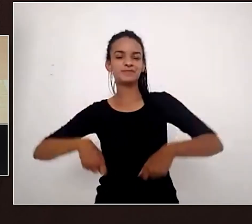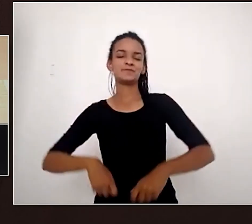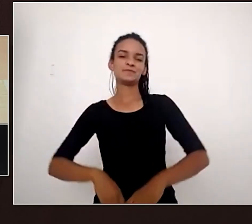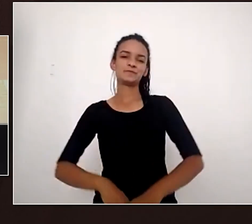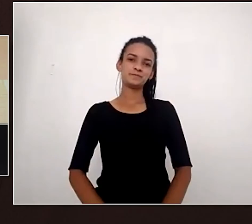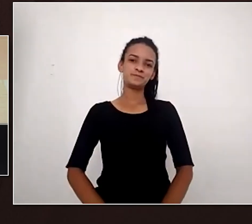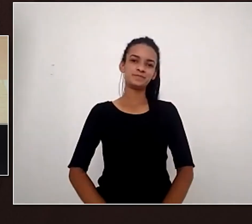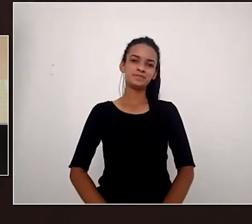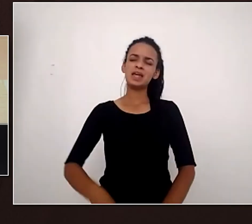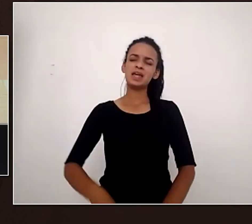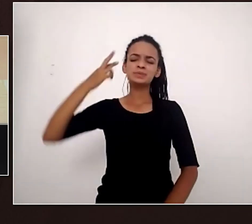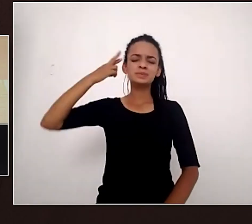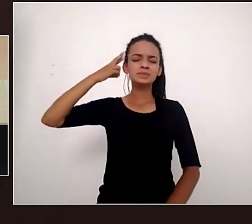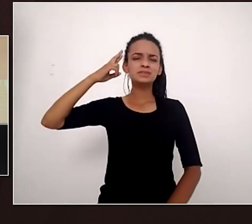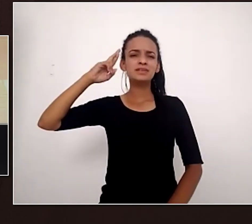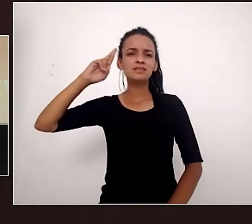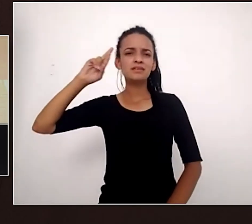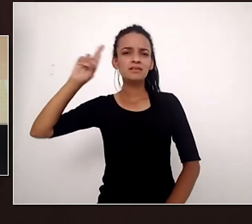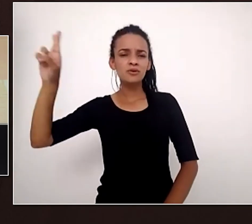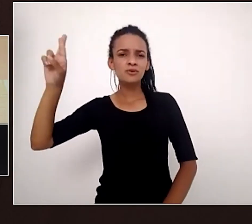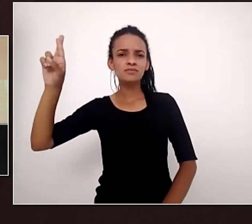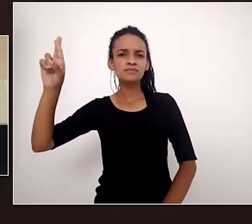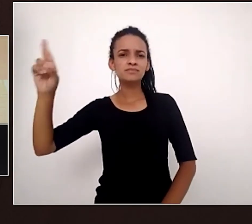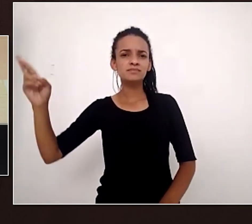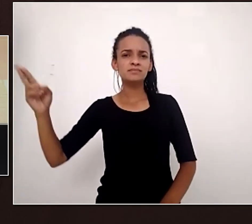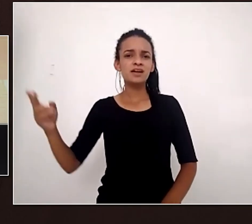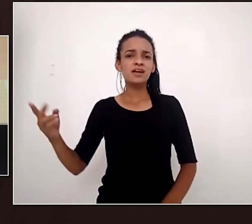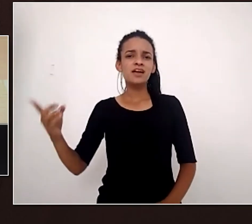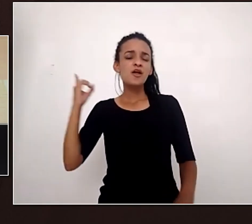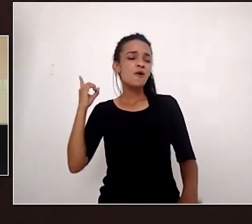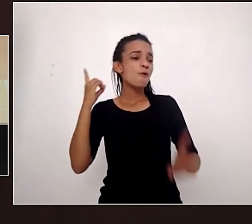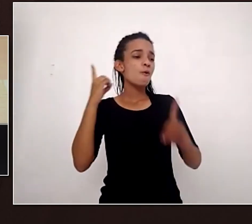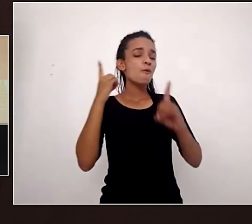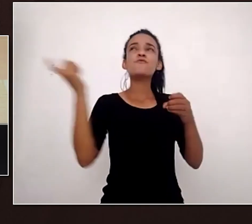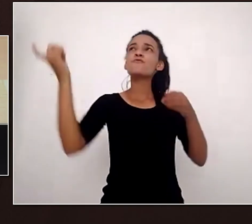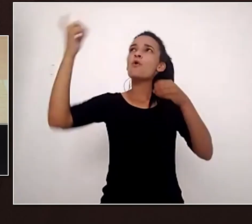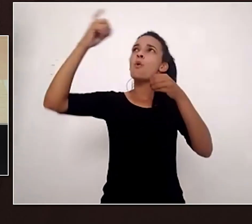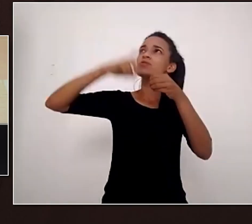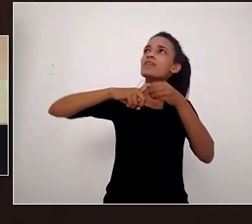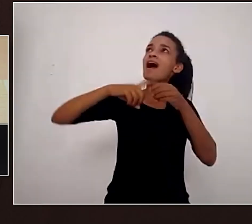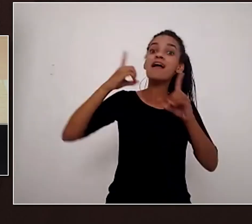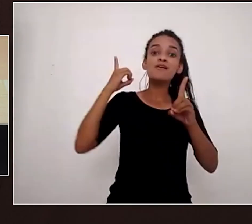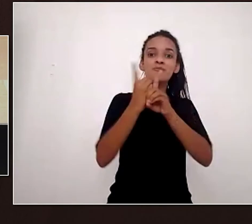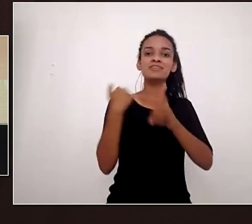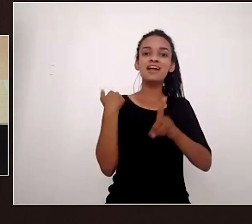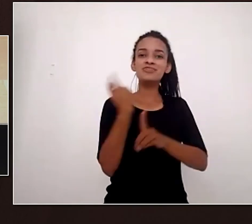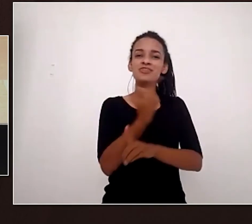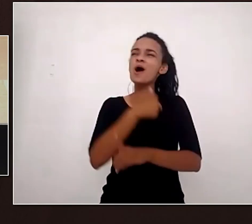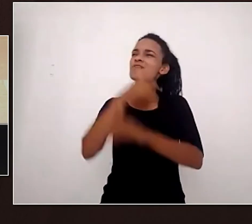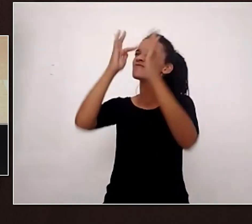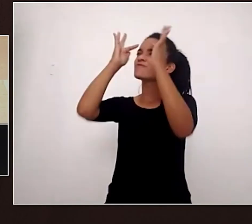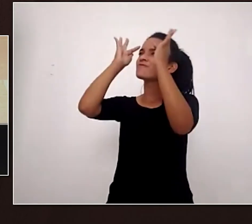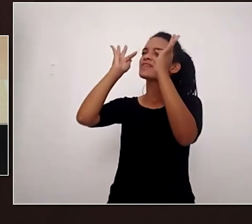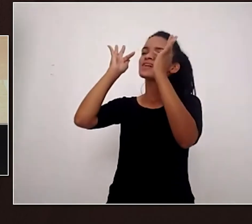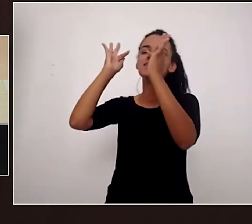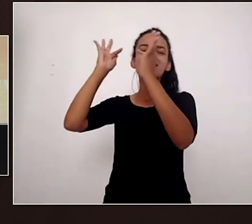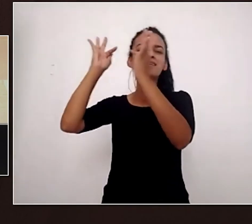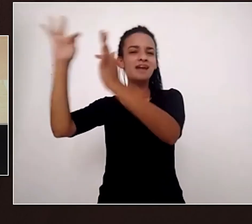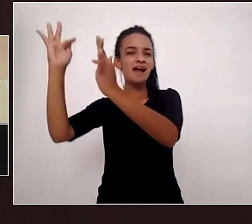possa voltar um dia mais cedo, encontrando em nós, irmãos, essa fidelidade, essa